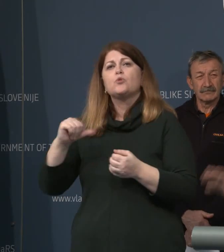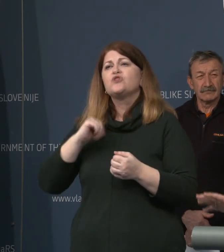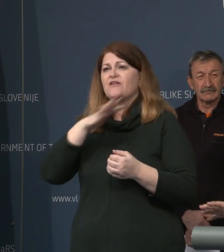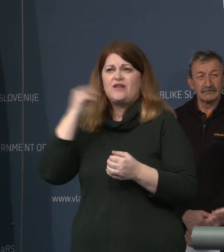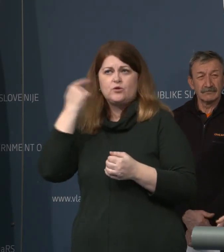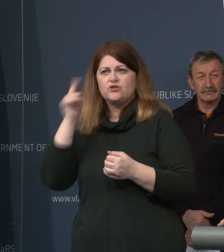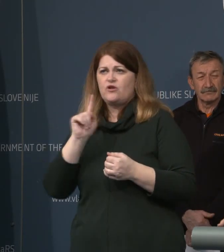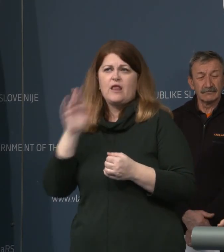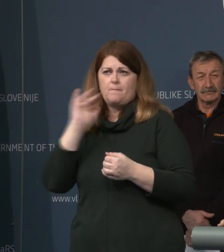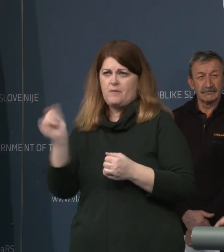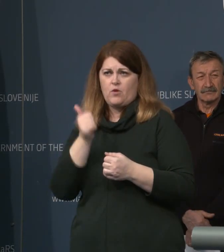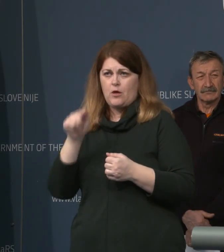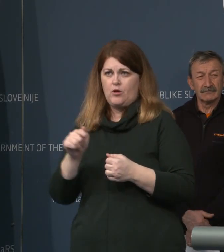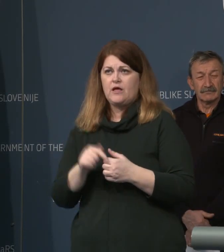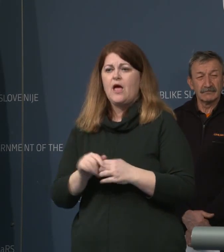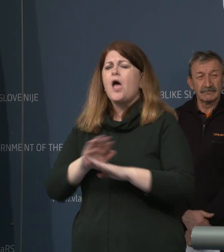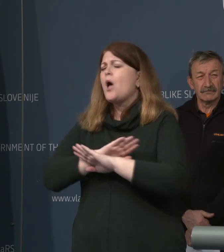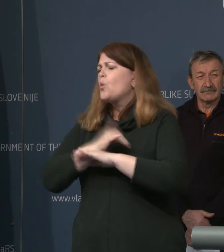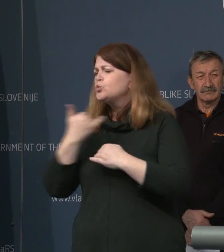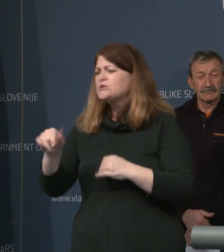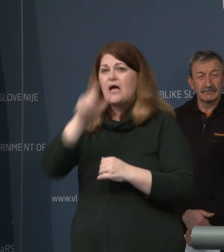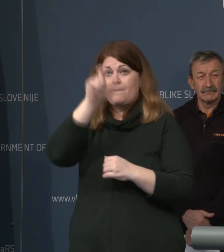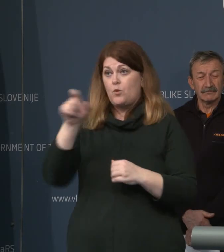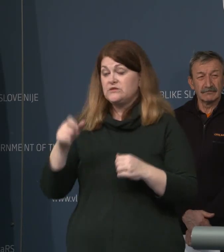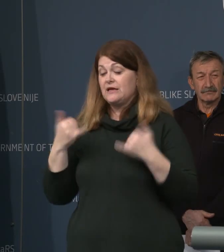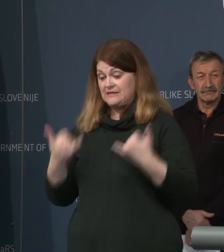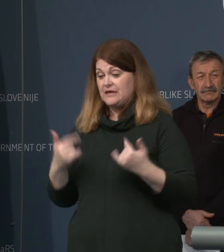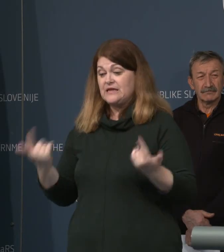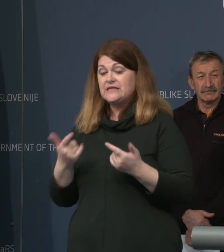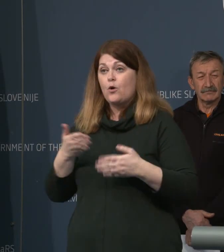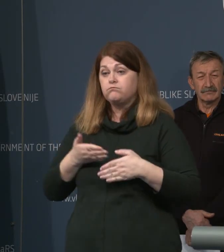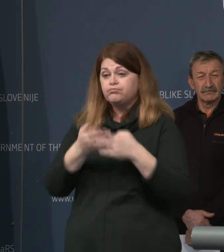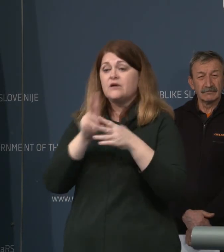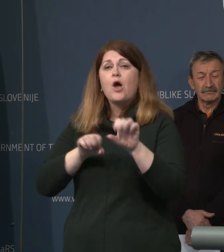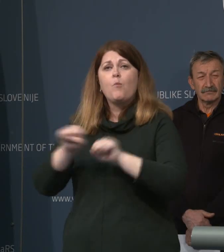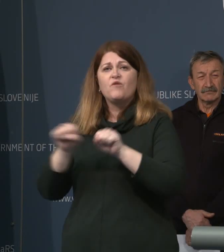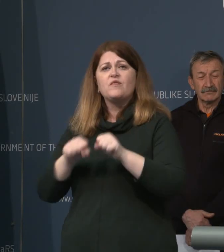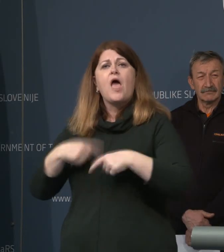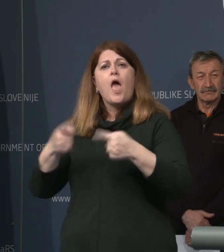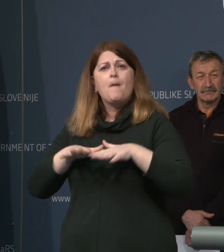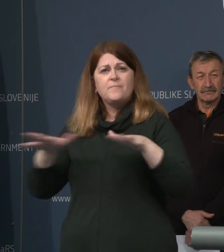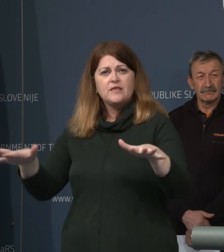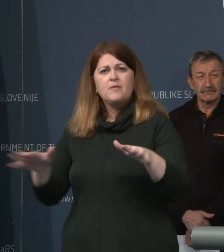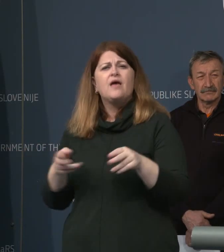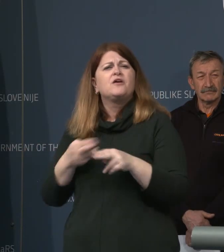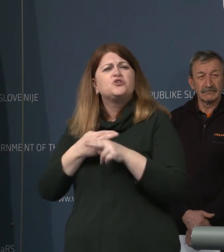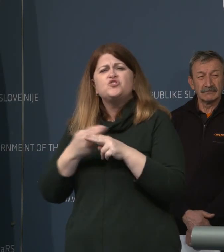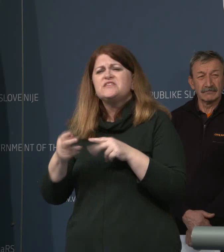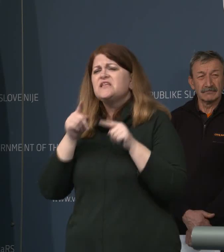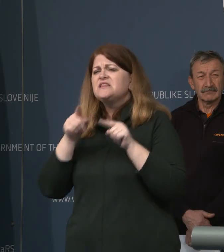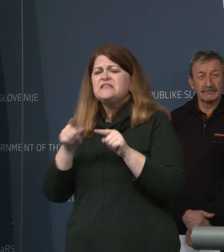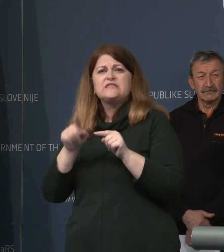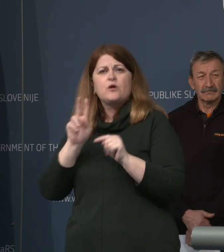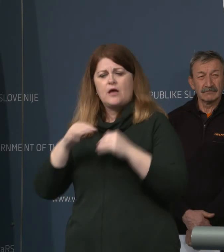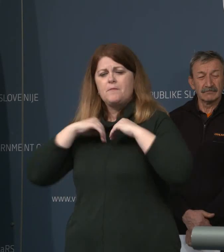slišali in ne bi ponavljala tega. Vsak posameznik danes lahko pripomore k obvladovanju epidemije s čisto tistim,